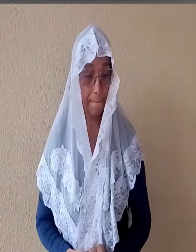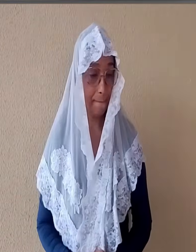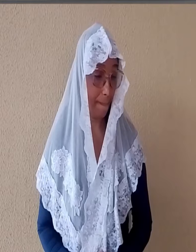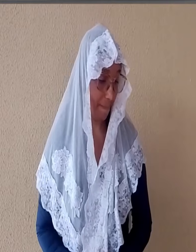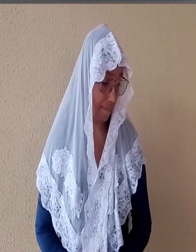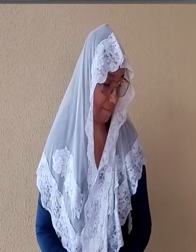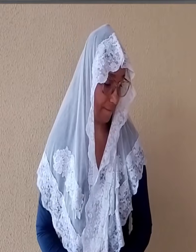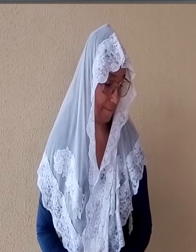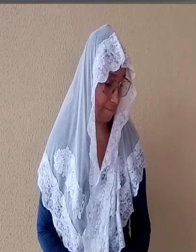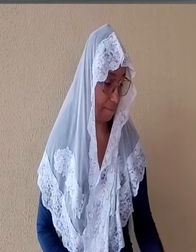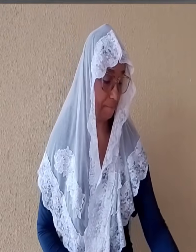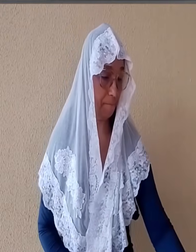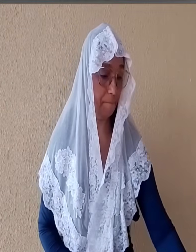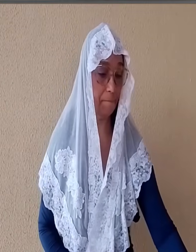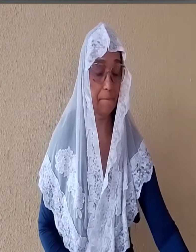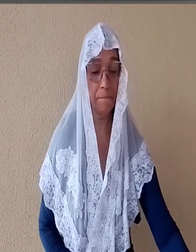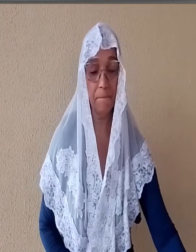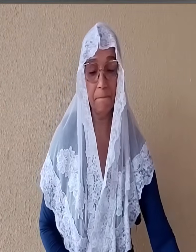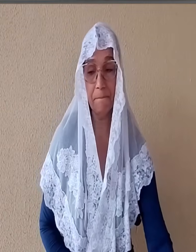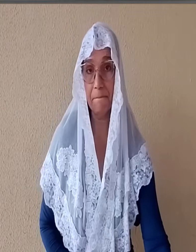aqui.